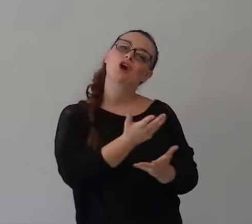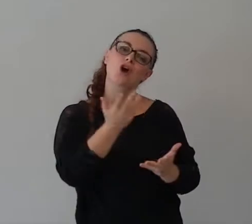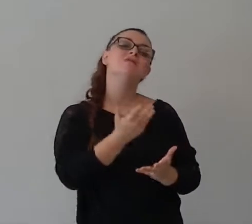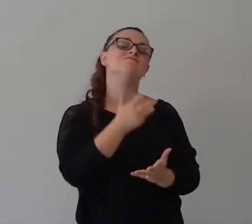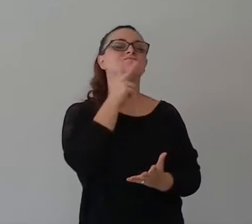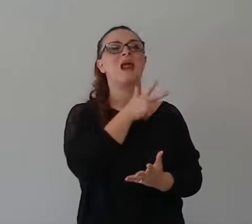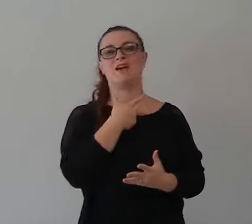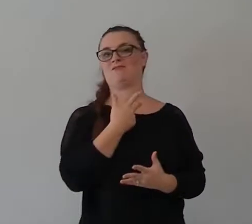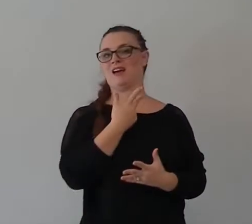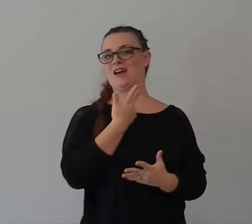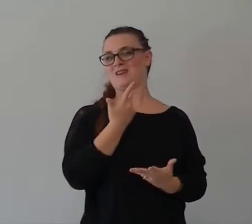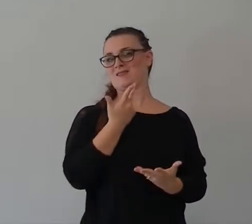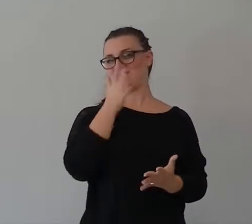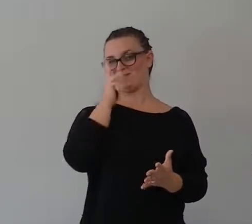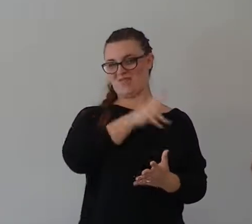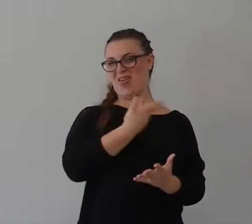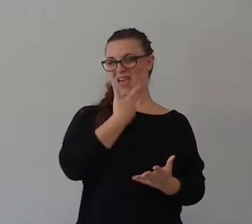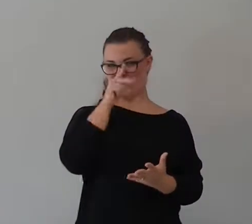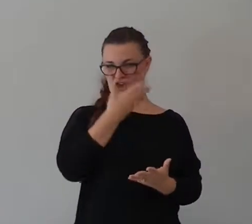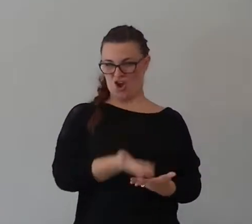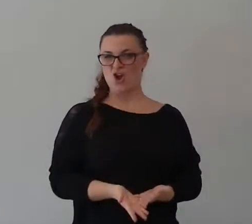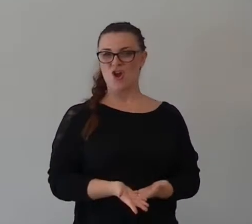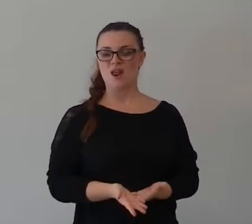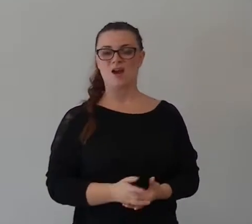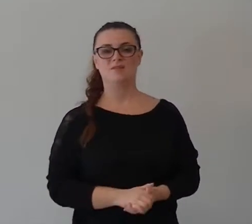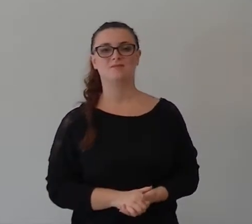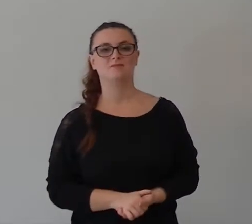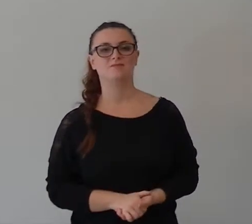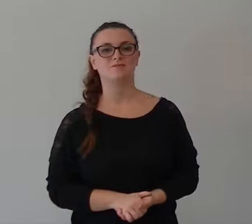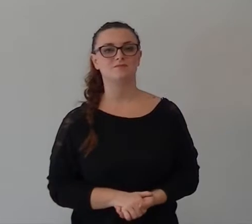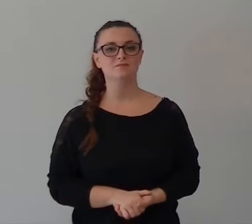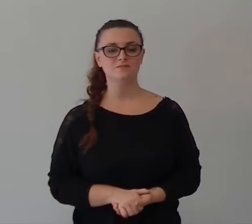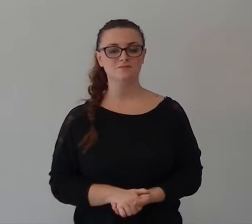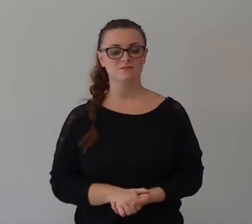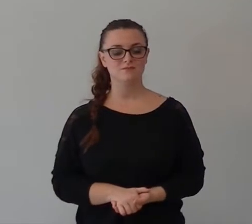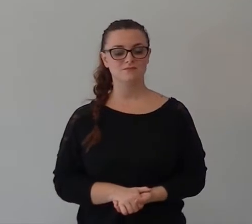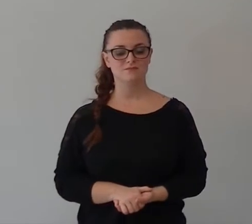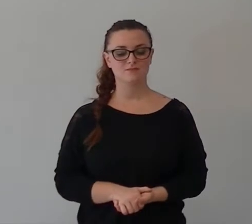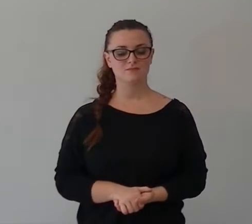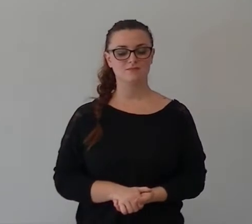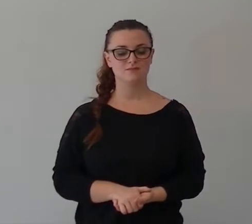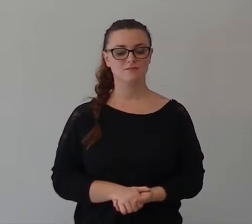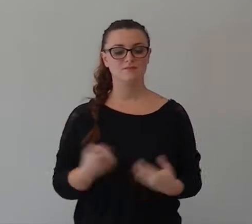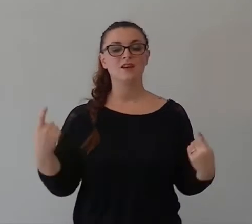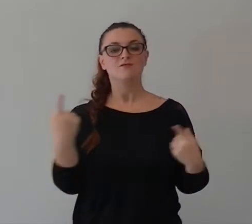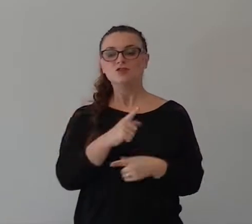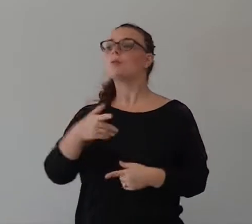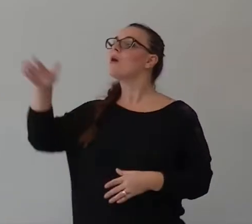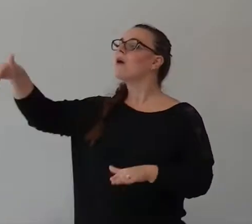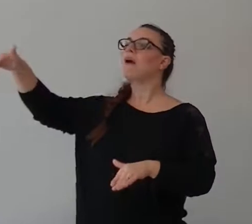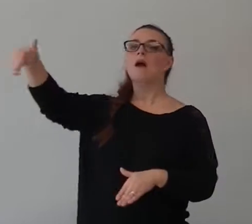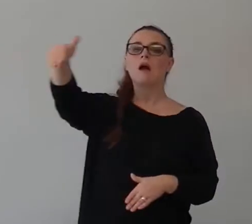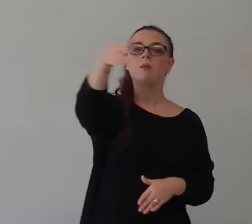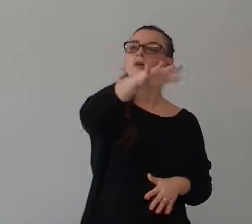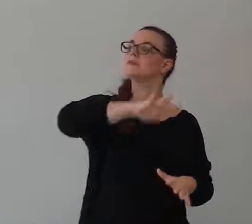donna. Va bene. Ma prende tutti quanti, perché chiaramente lo stava facendo pubblicamente. Questa